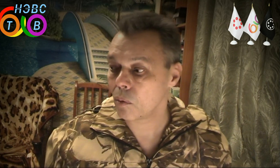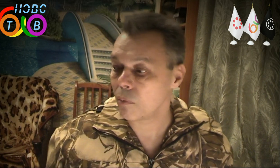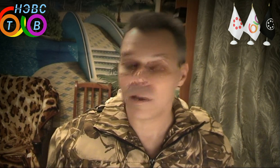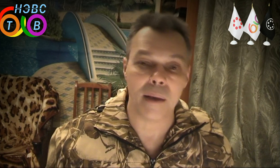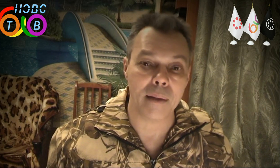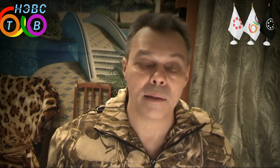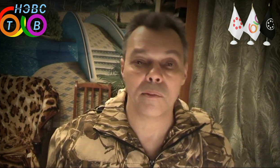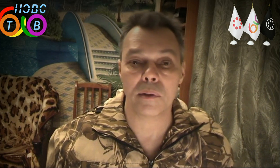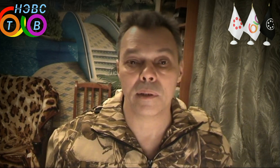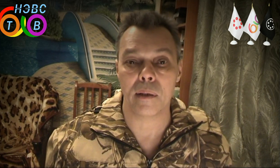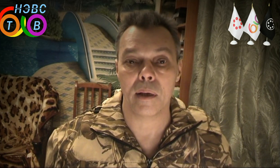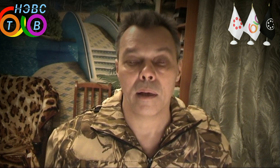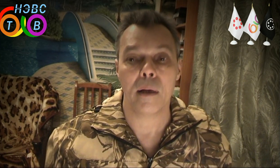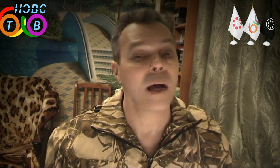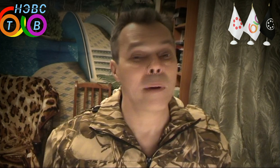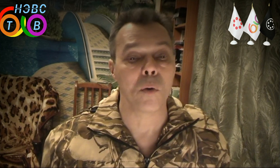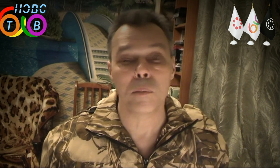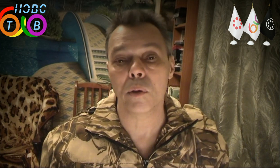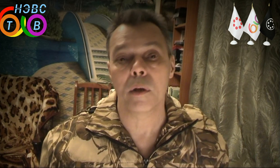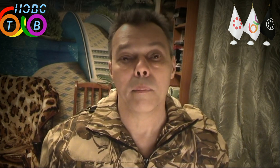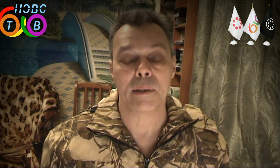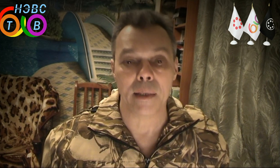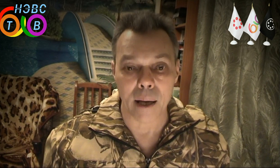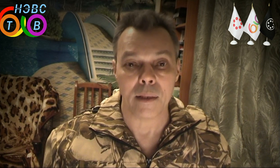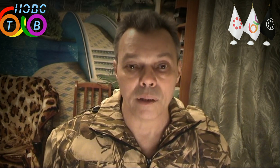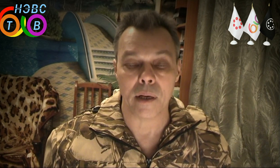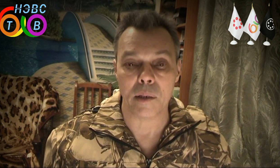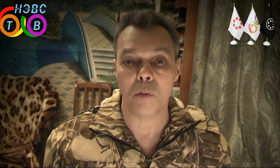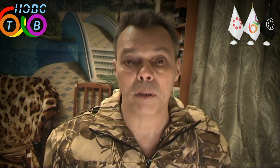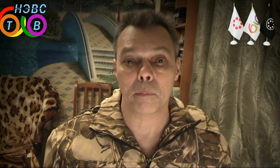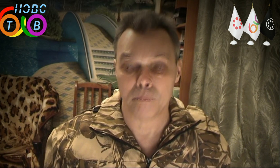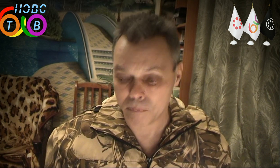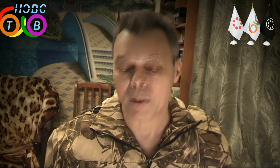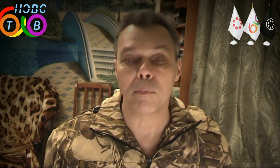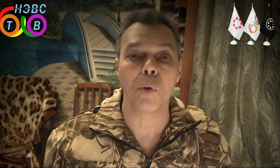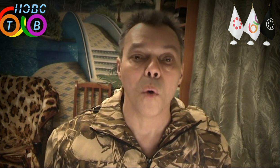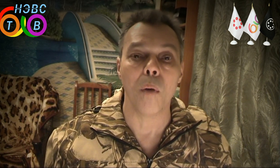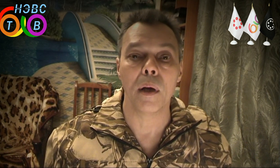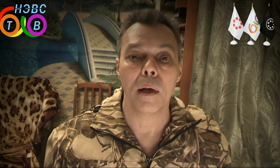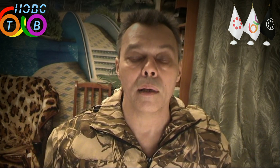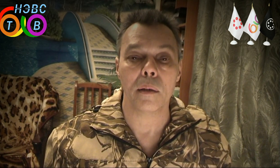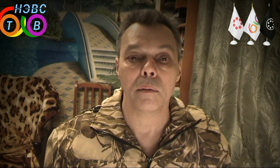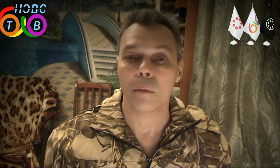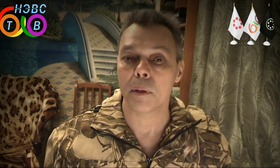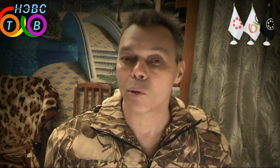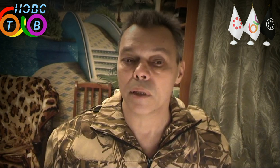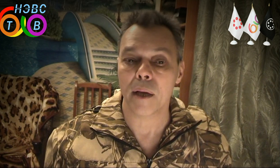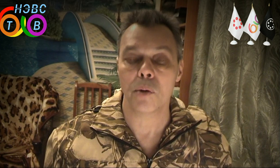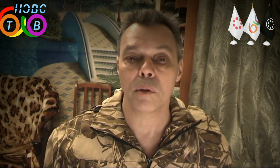ну, влиять на него сильно. Или наоборот, будет постоянно держать его под каблуком, потому что иначе он не